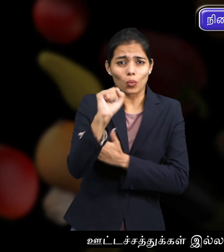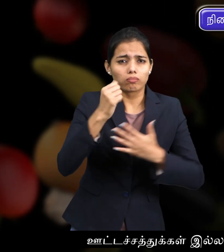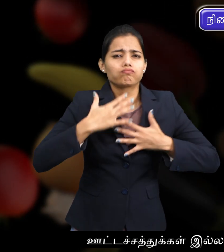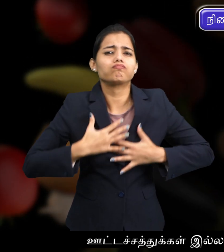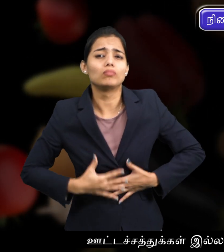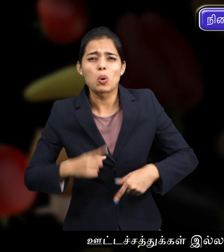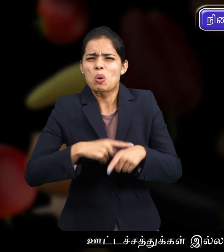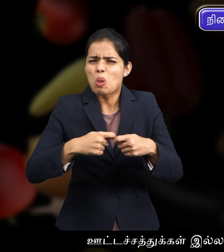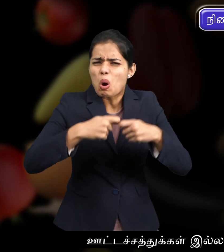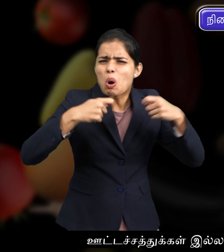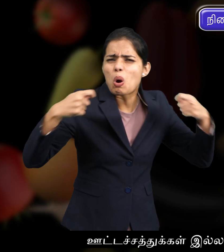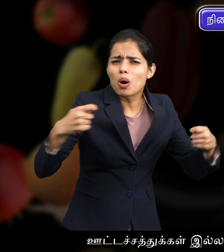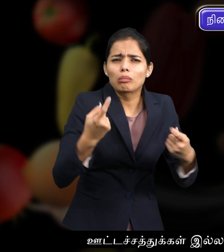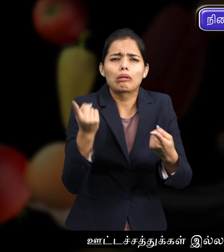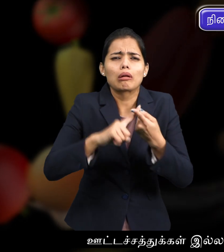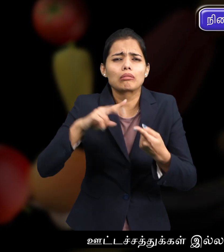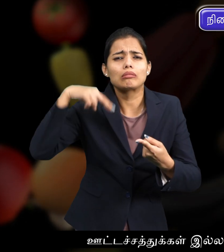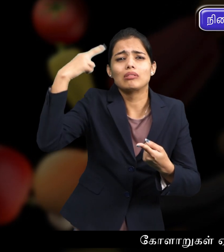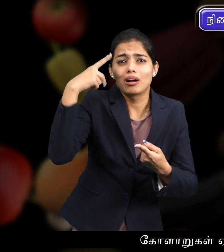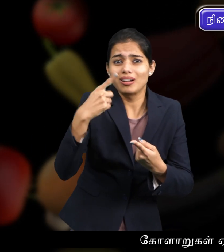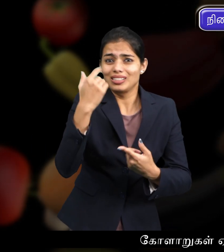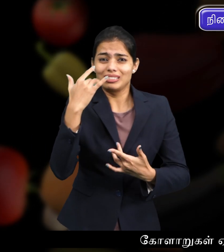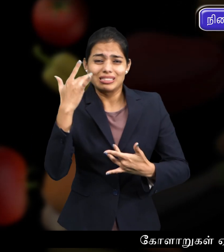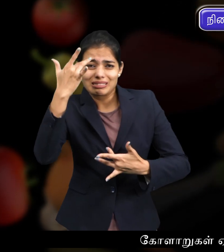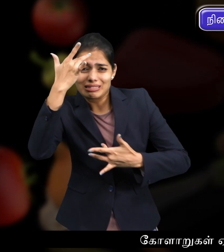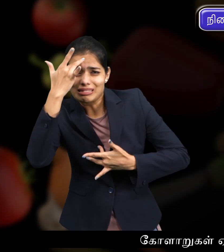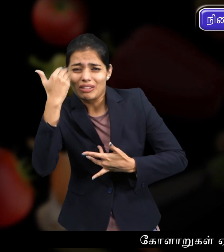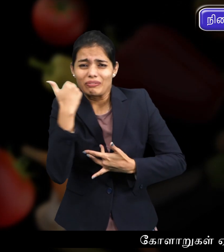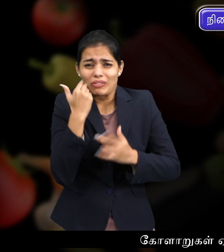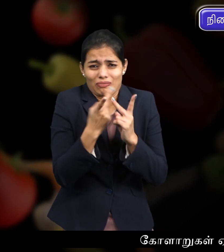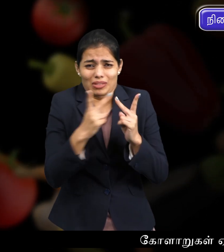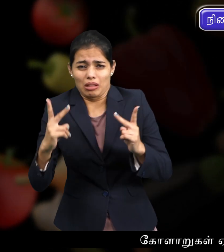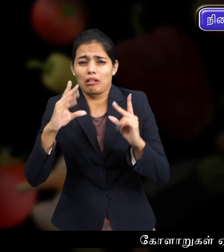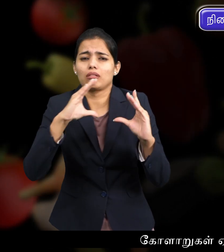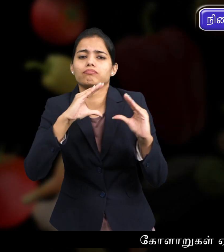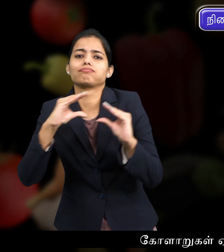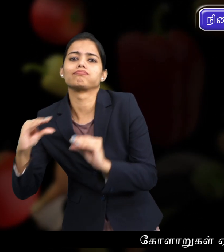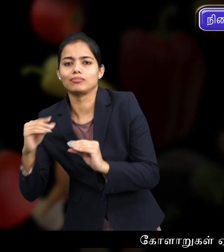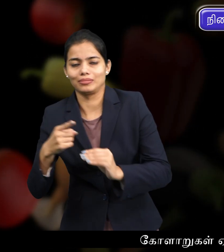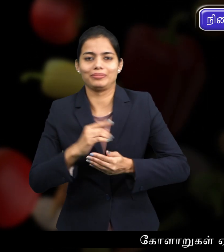ஊட்டச்சத்துக்கள் இல்லாததால் சில நோய்கள் அல்லது கோளாறுகள் ஏற்பட வாய்ப்புள்ளது.